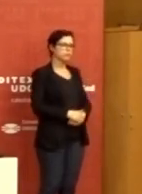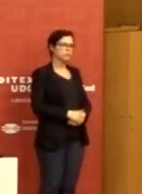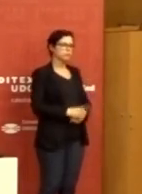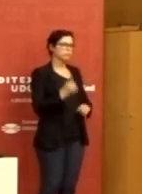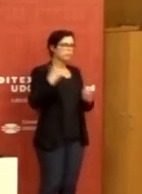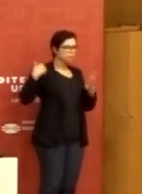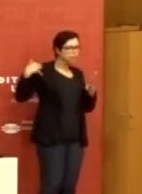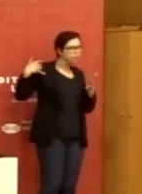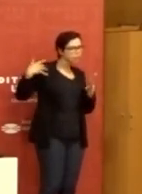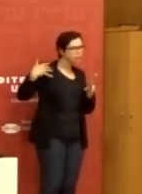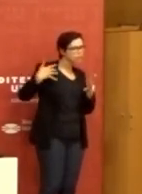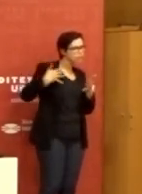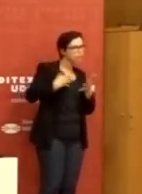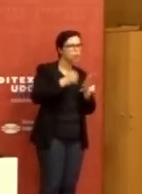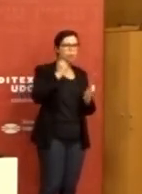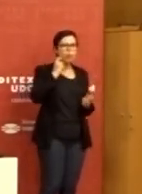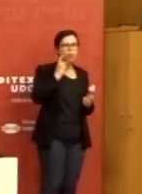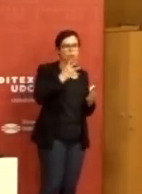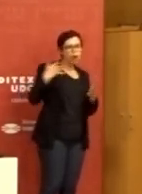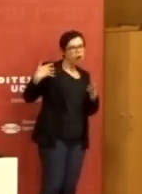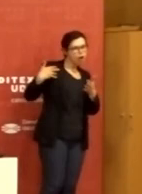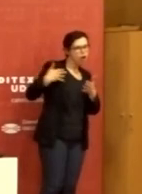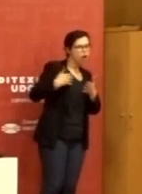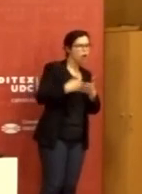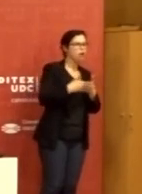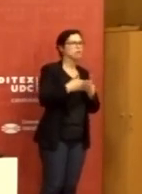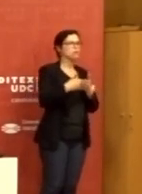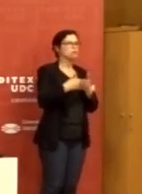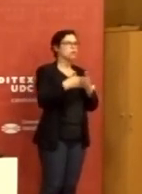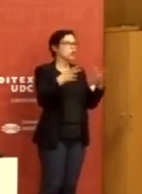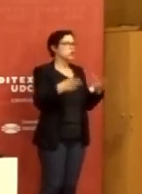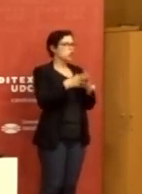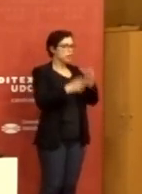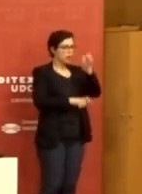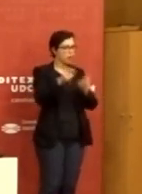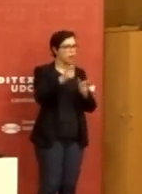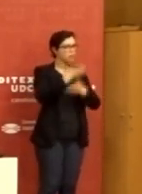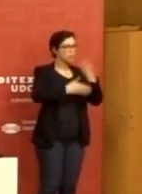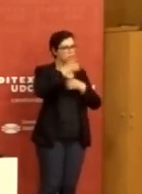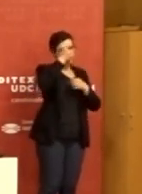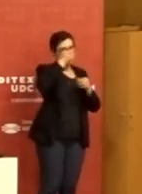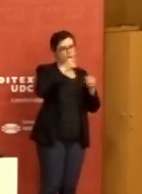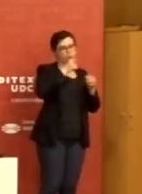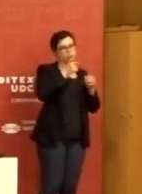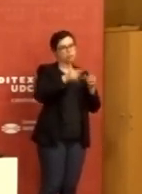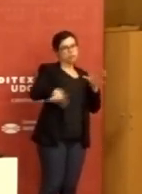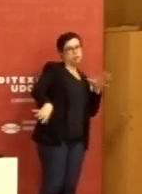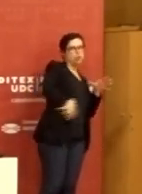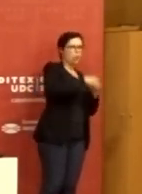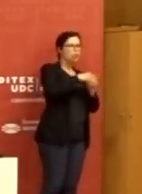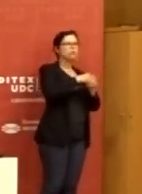últimos años hemos avanzado mucho en la inclusión social de las personas con discapacidad. Ha